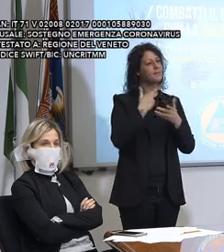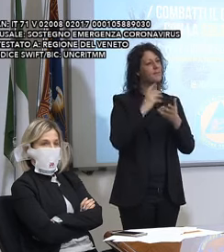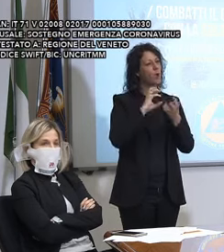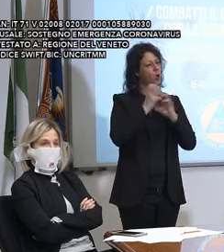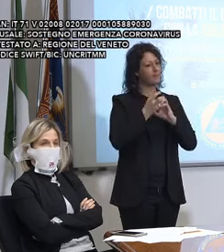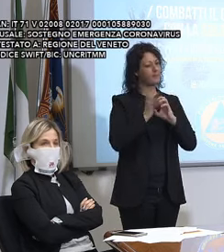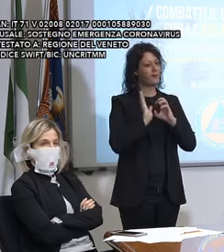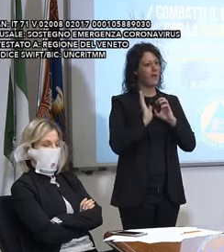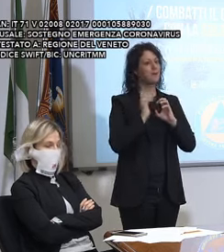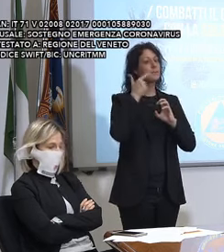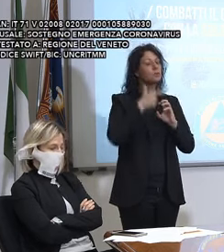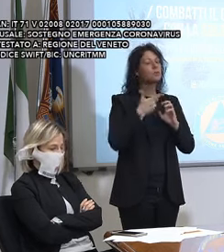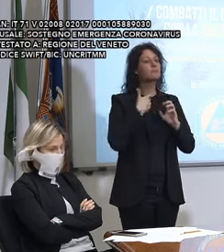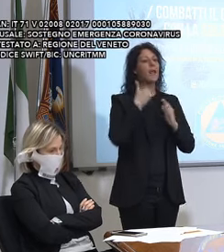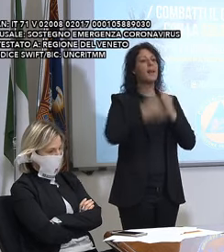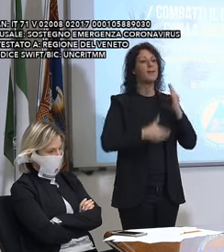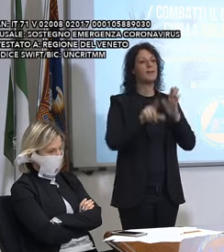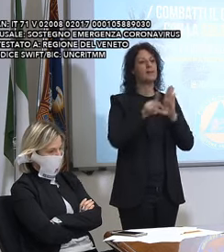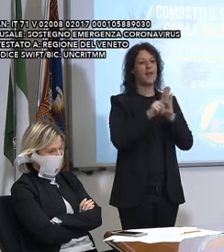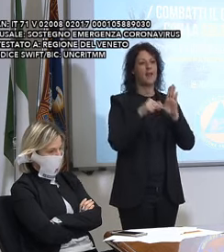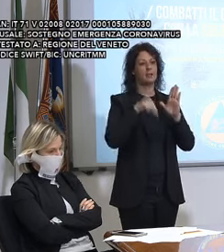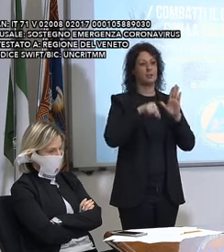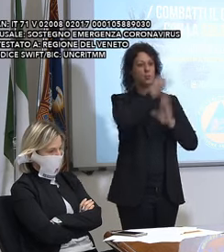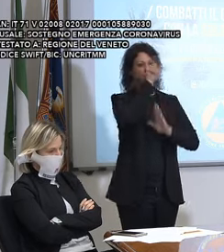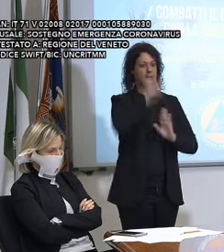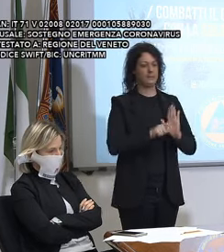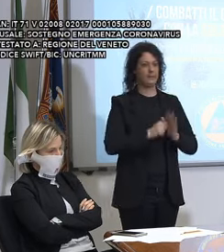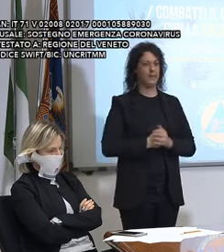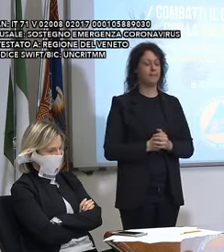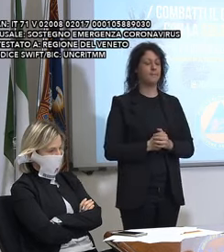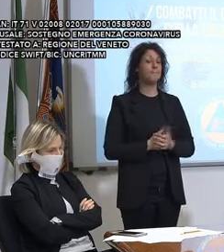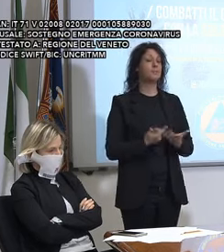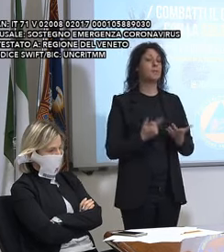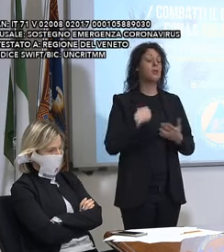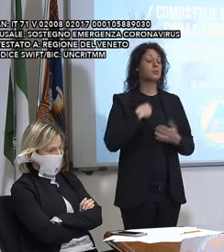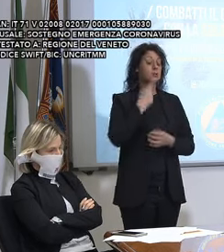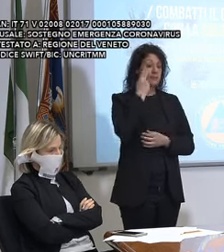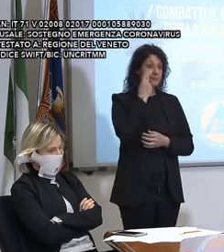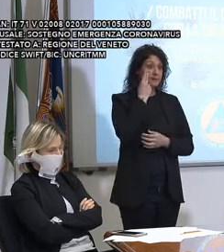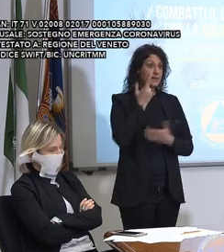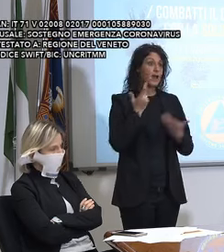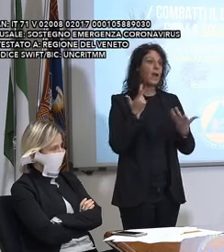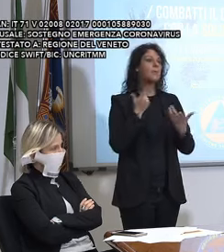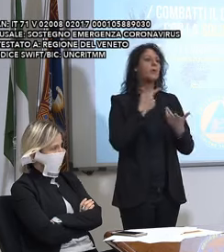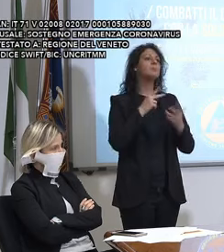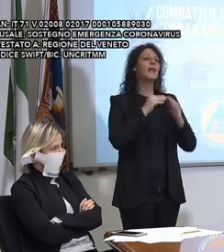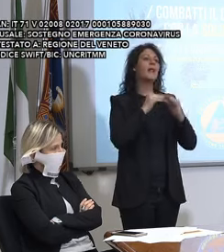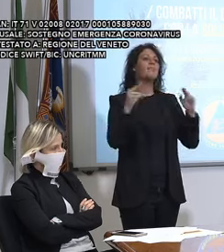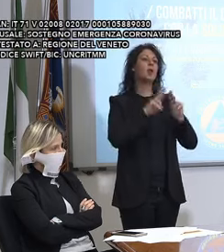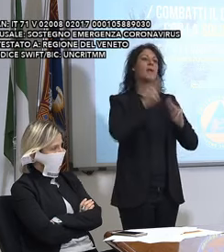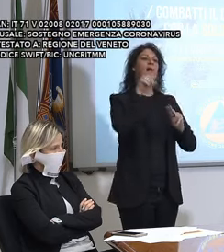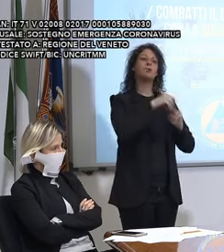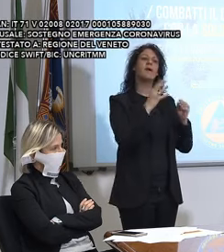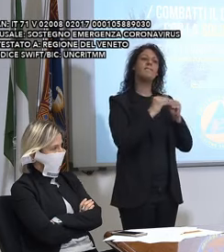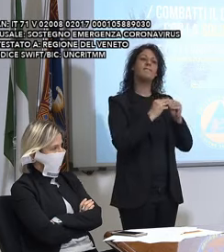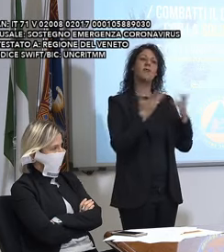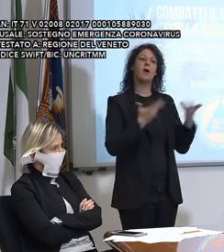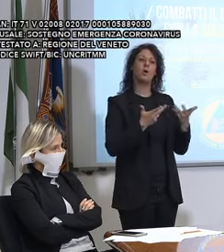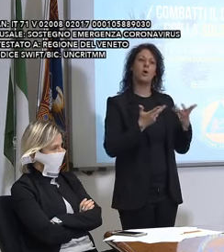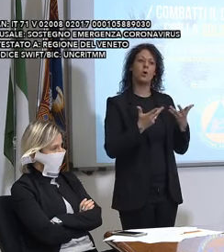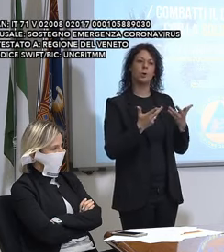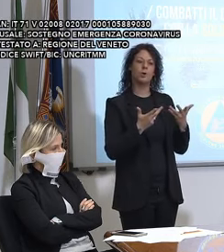limiti di legge che ci sono. Per cui adesso guardiamo con attenzione quello che si sta facendo anche a livello nazionale, proprio con la volontà